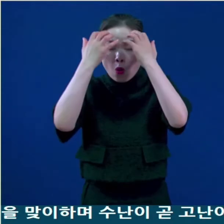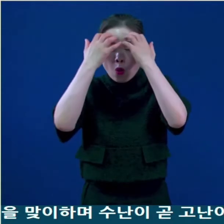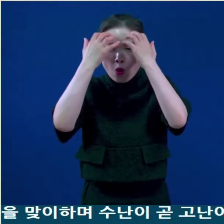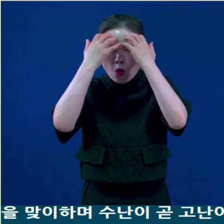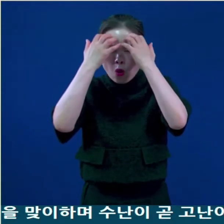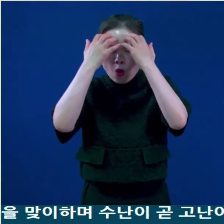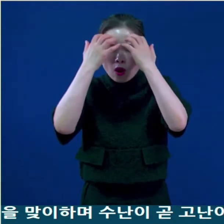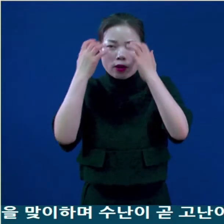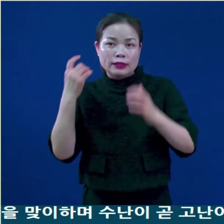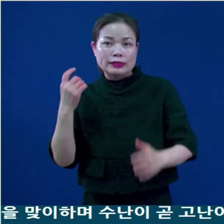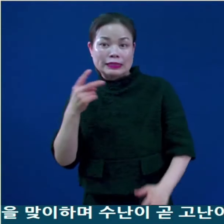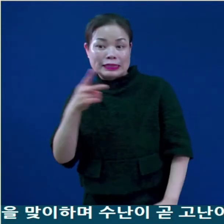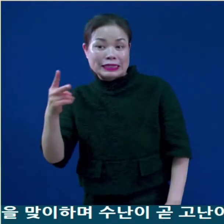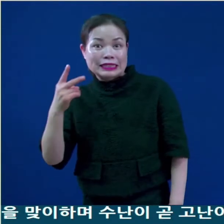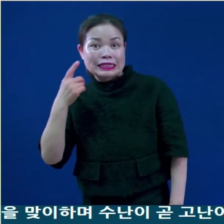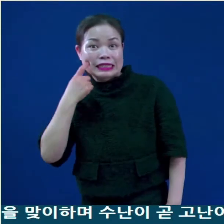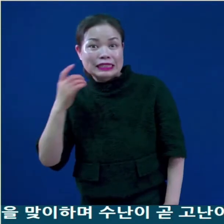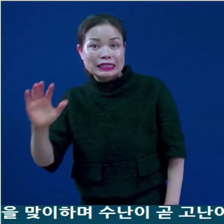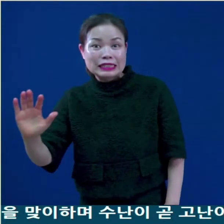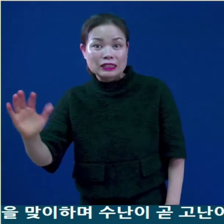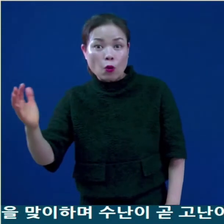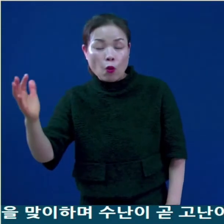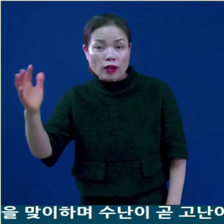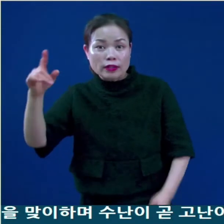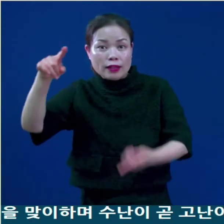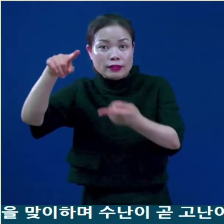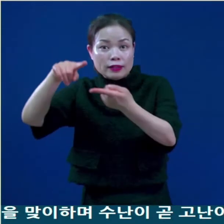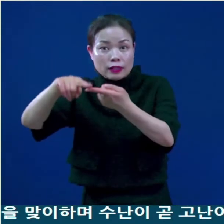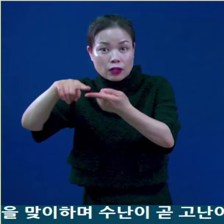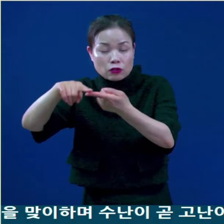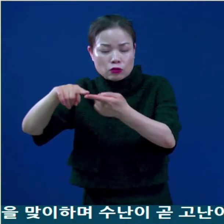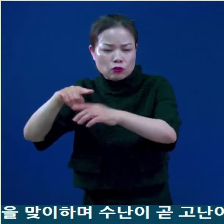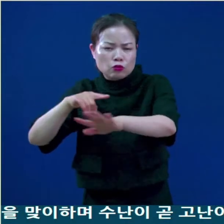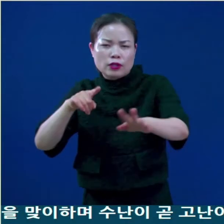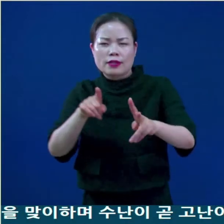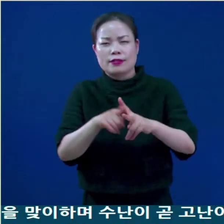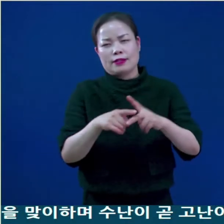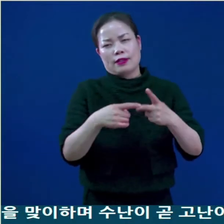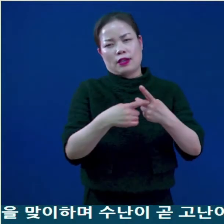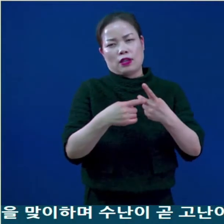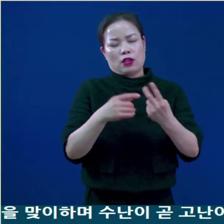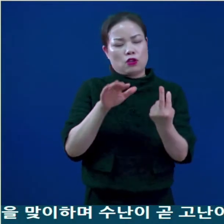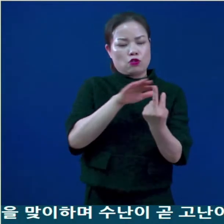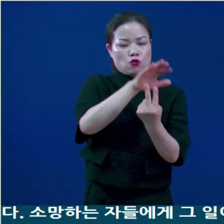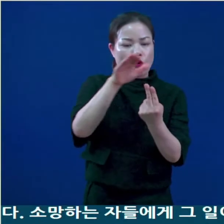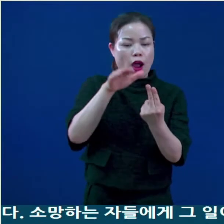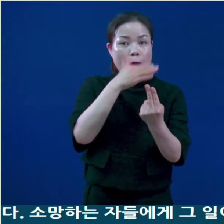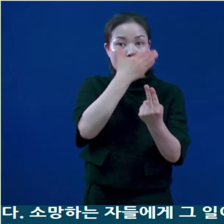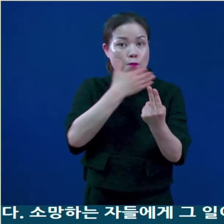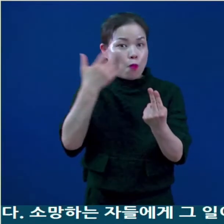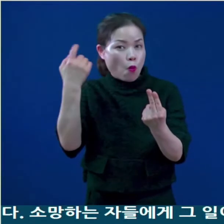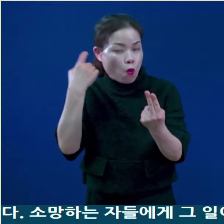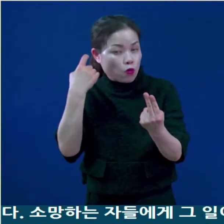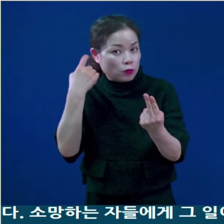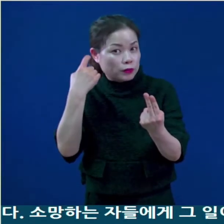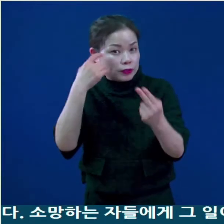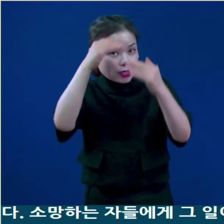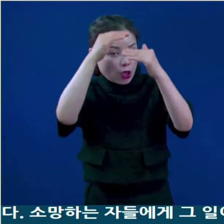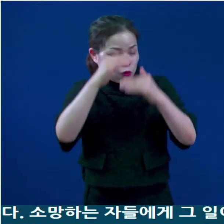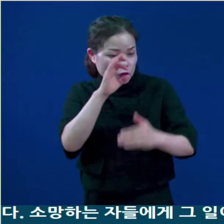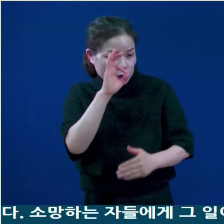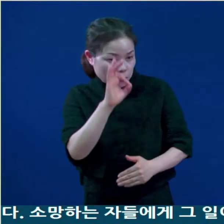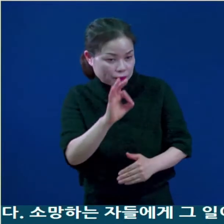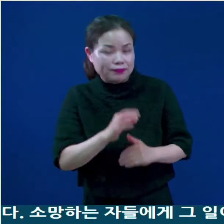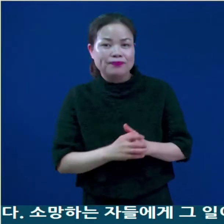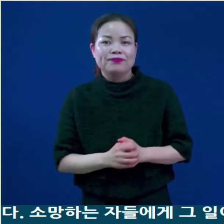순환이 영광이라는 사실을 이제 우리가 이해하고 요한복음을 보는 겁니다. 이제 큰 그림을 몇 개